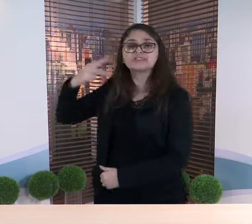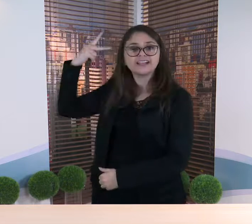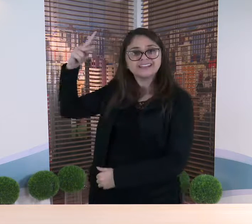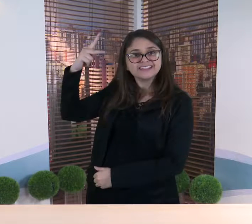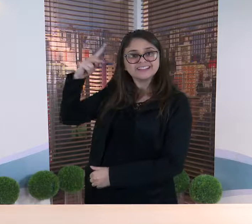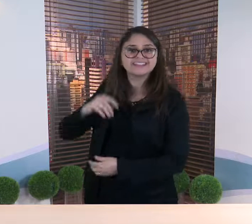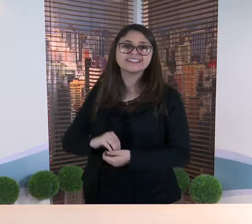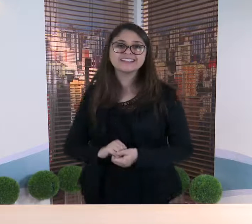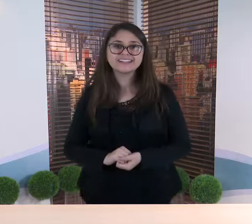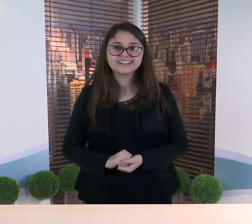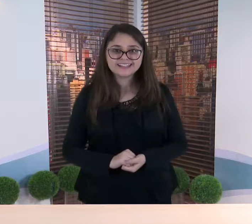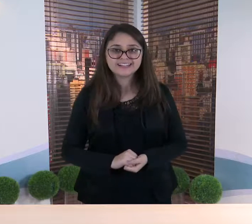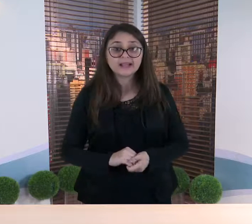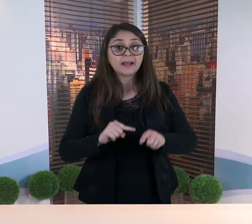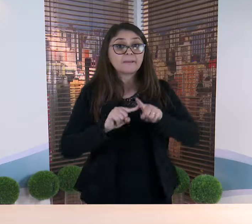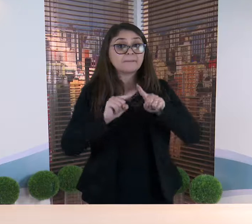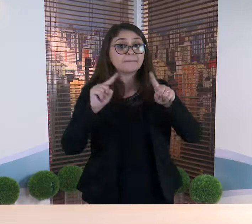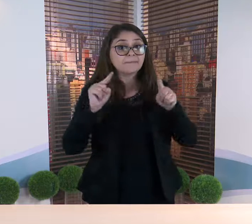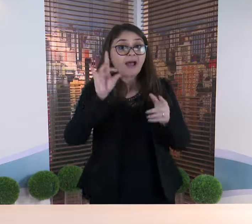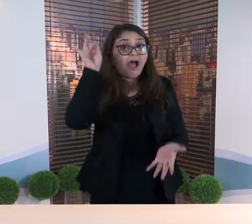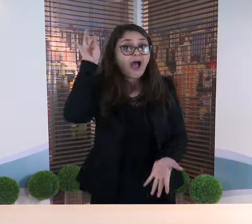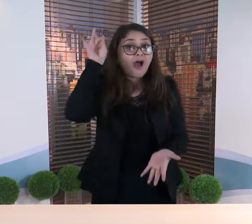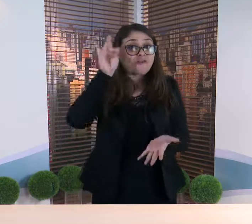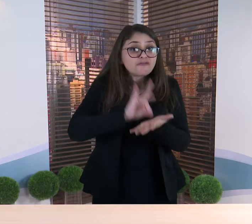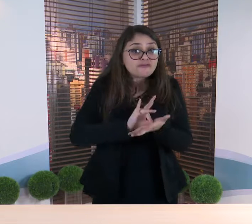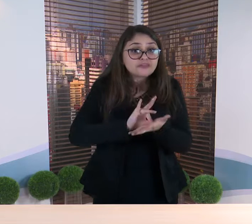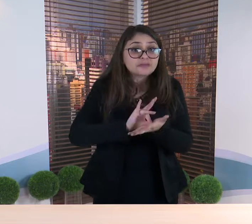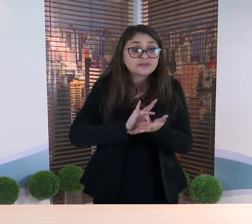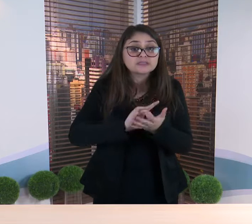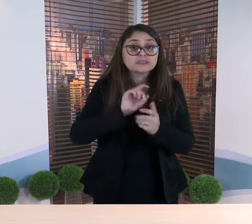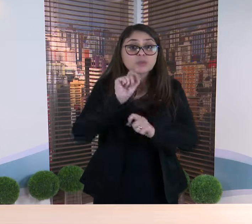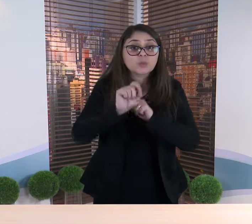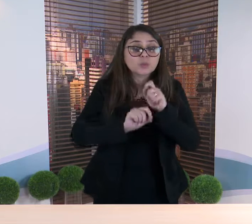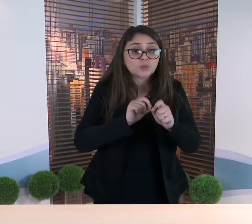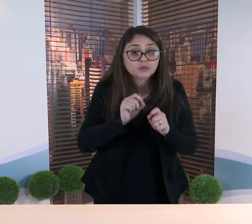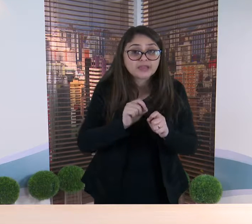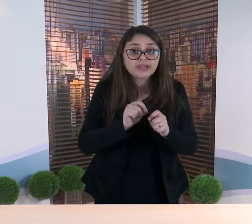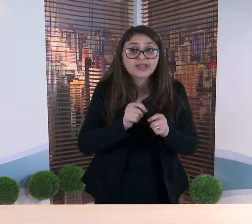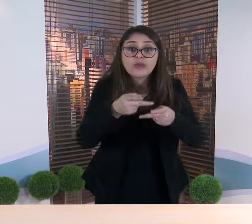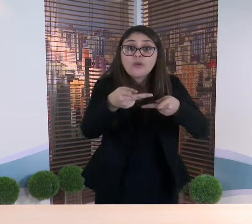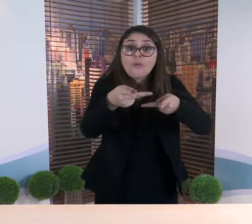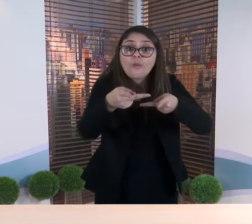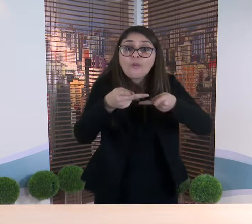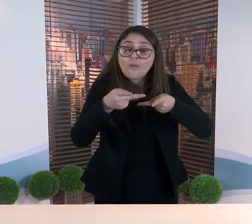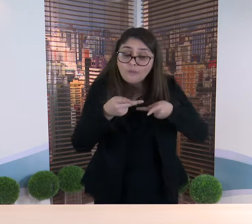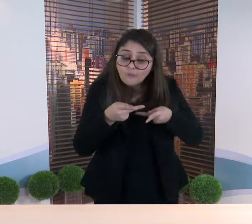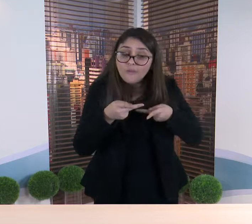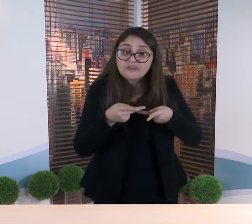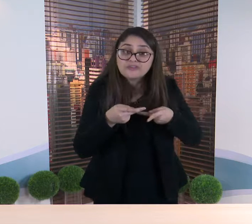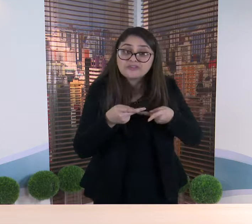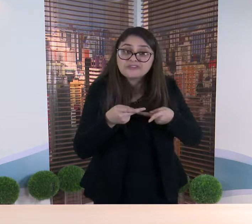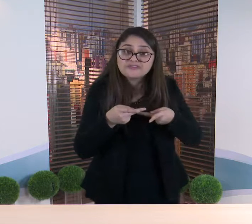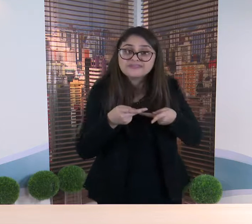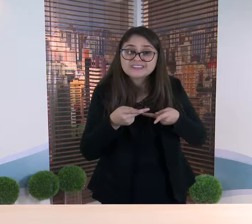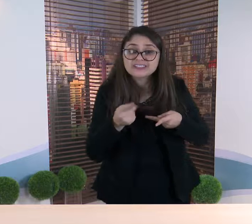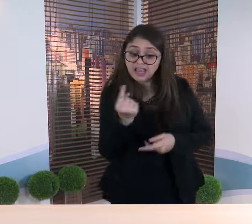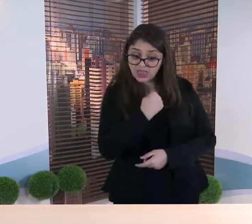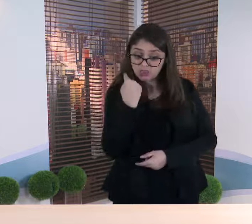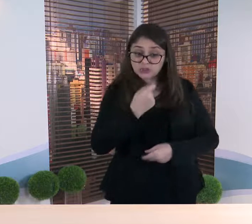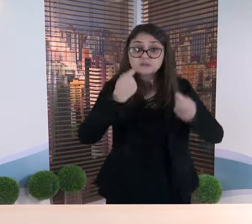Deus. Mas a afirmação do patriarca é um convite para que nos lembremos de que